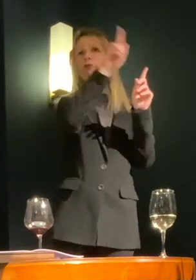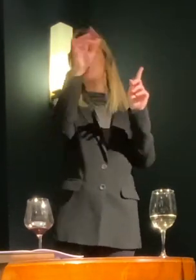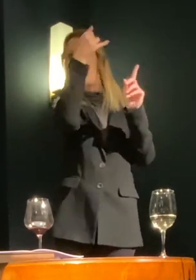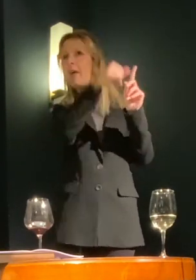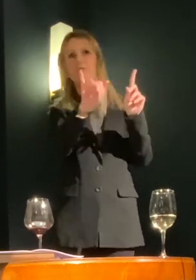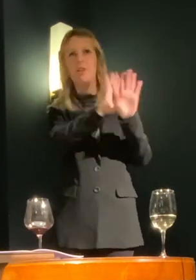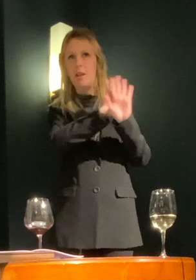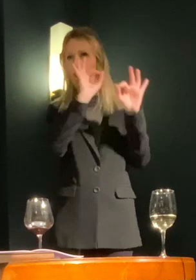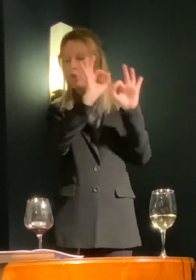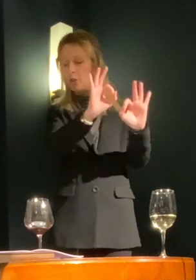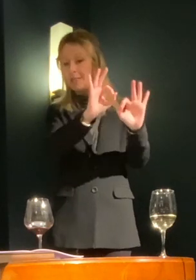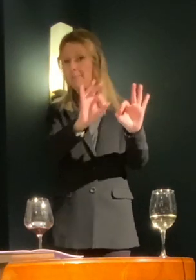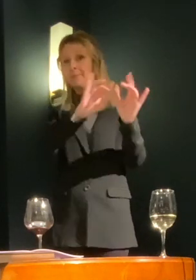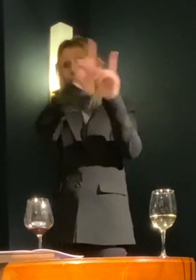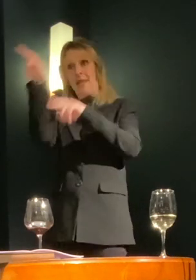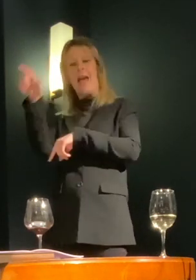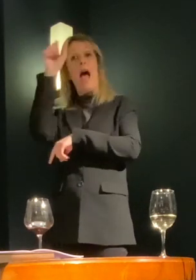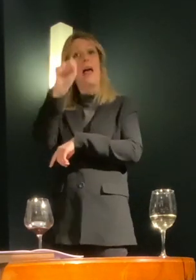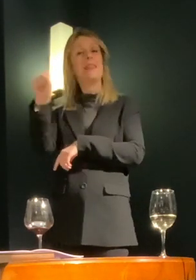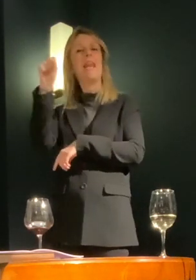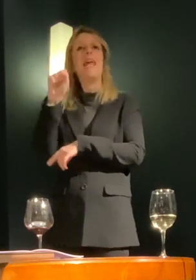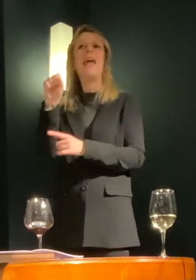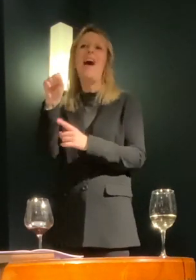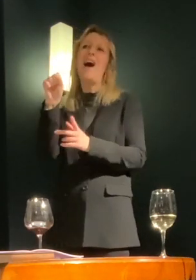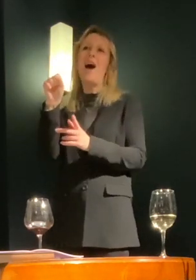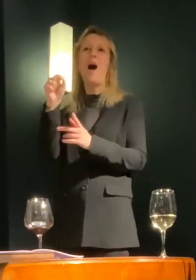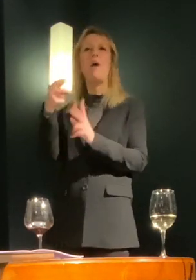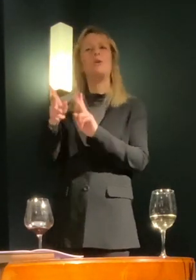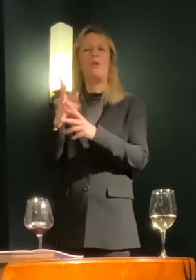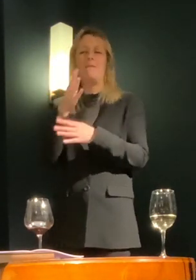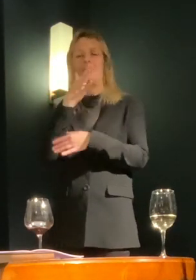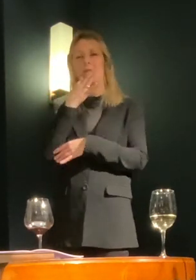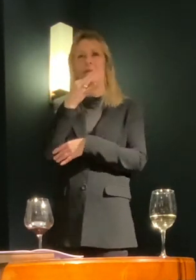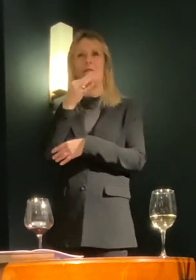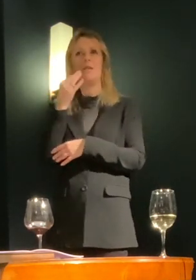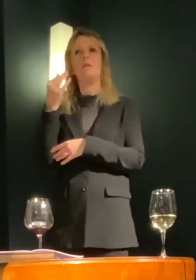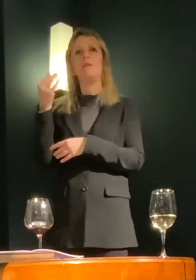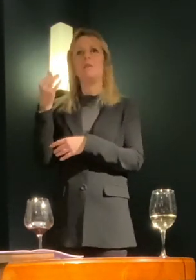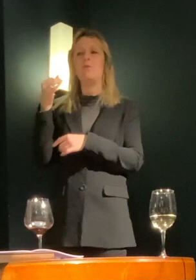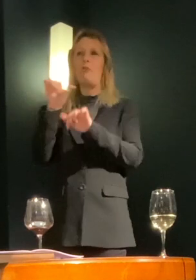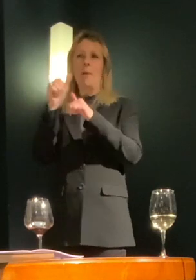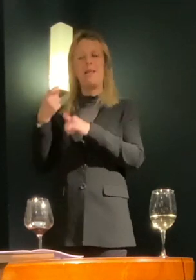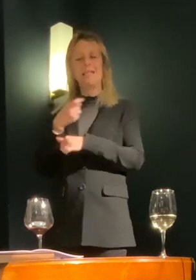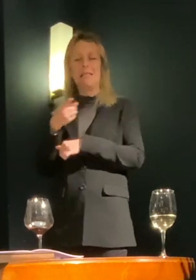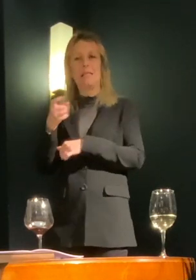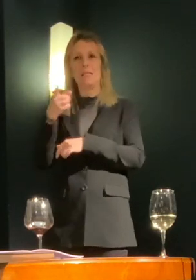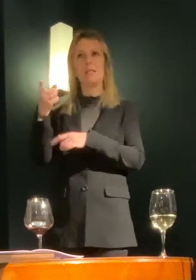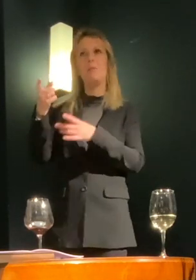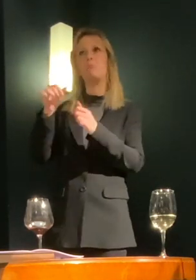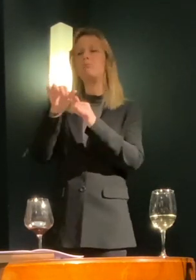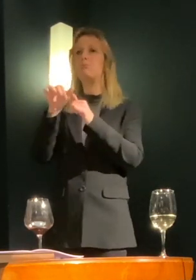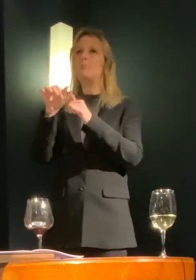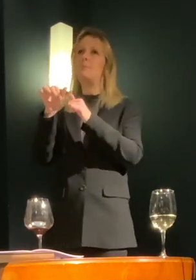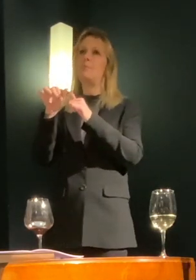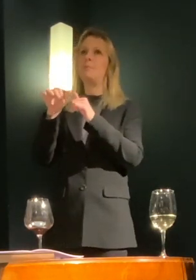è un antagonista diverso, nel senso che Andrea è molto più affascinante, è serpentino, nel senso che